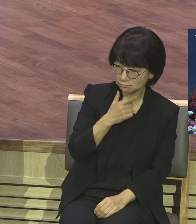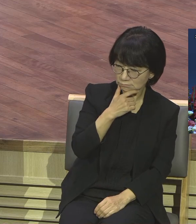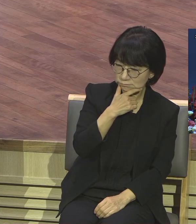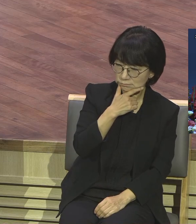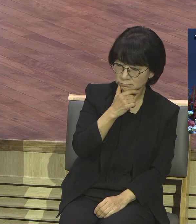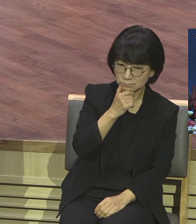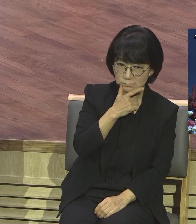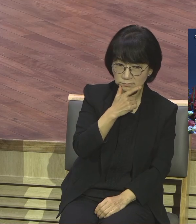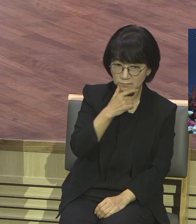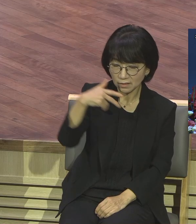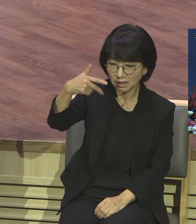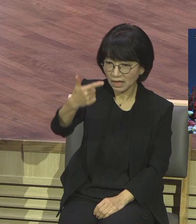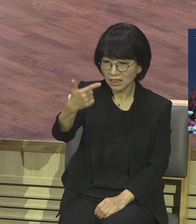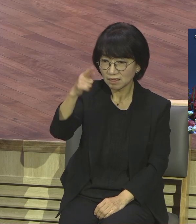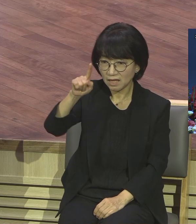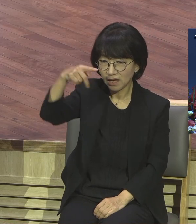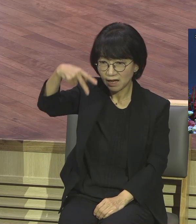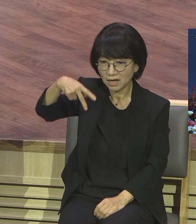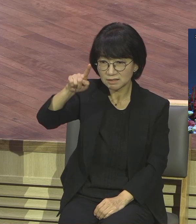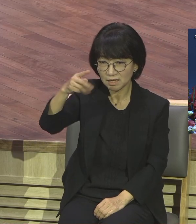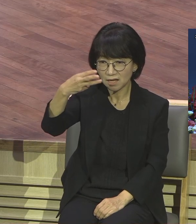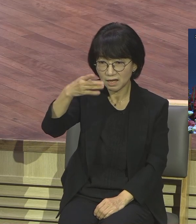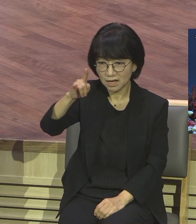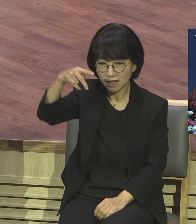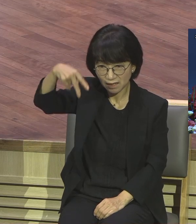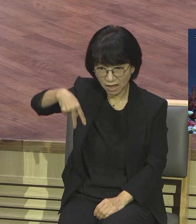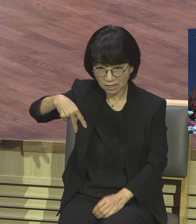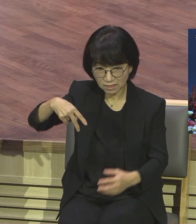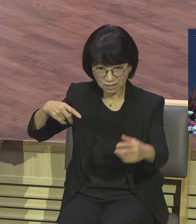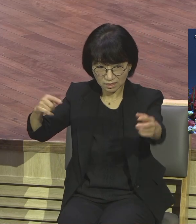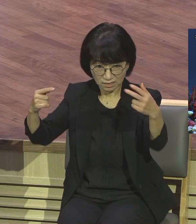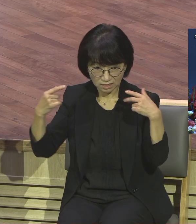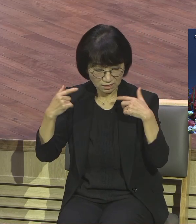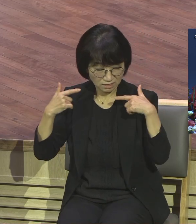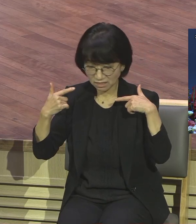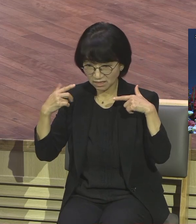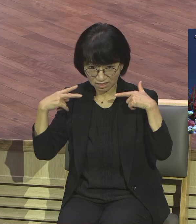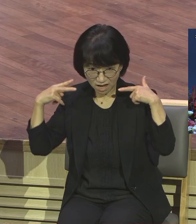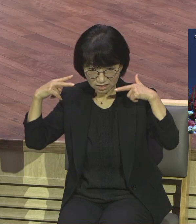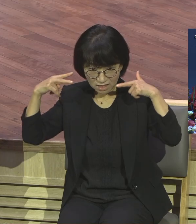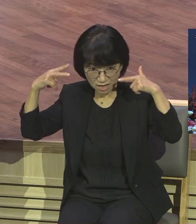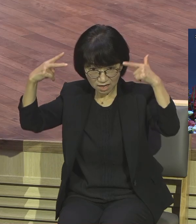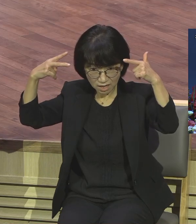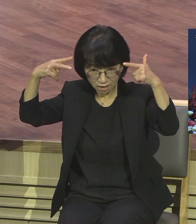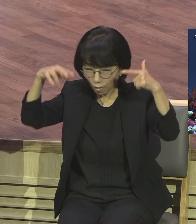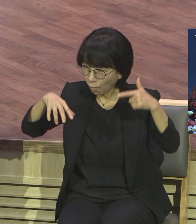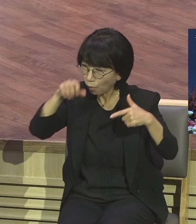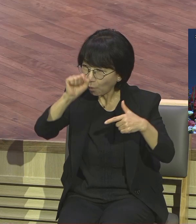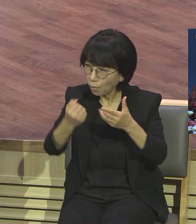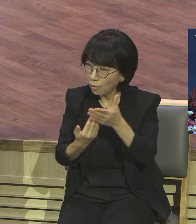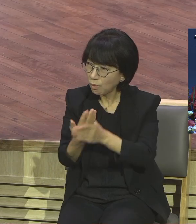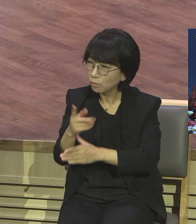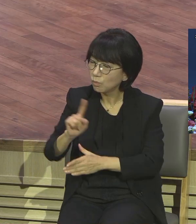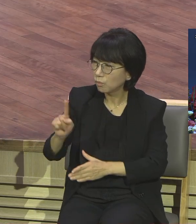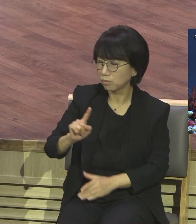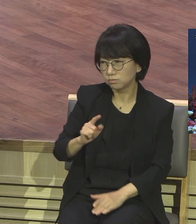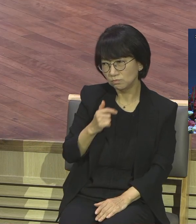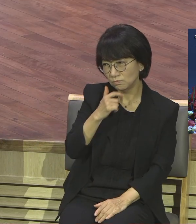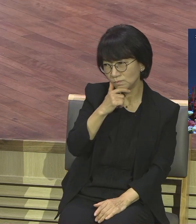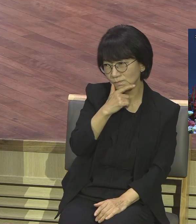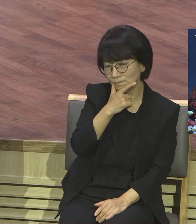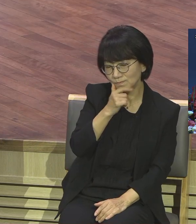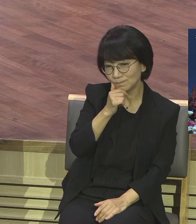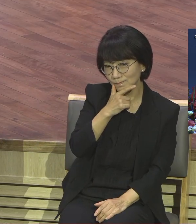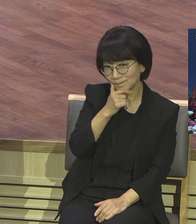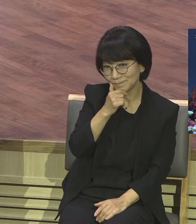반신반의했어요. 예수님 원래 베들레헴에 출생했는데 나사렛에서 그렇게 자랐기 때문에 나사렛